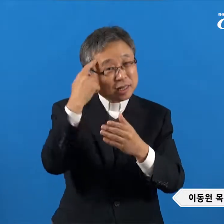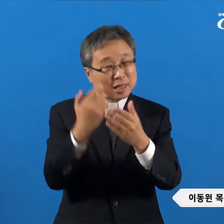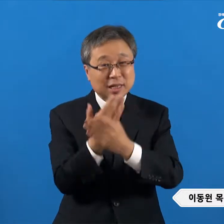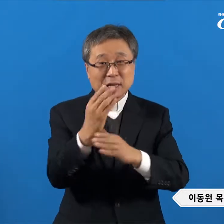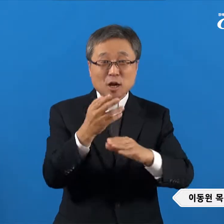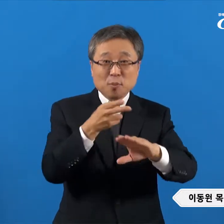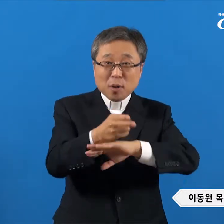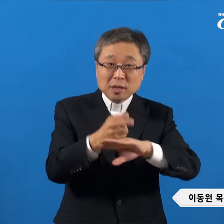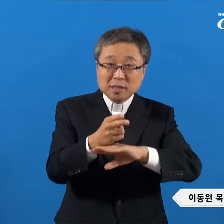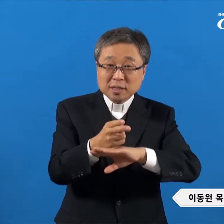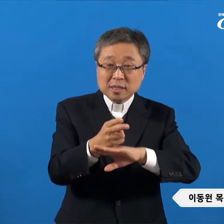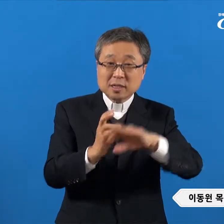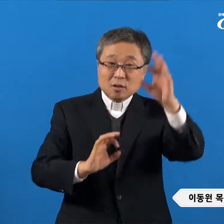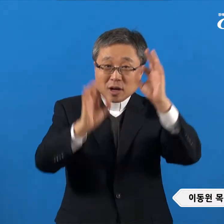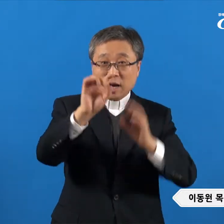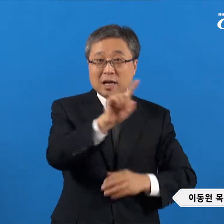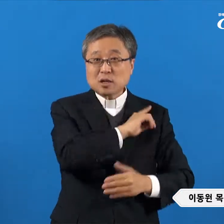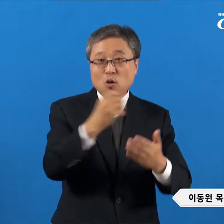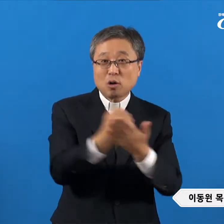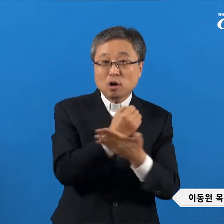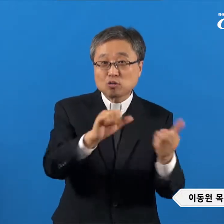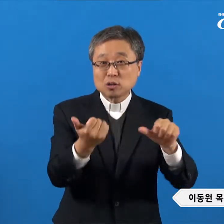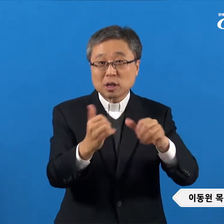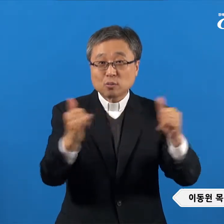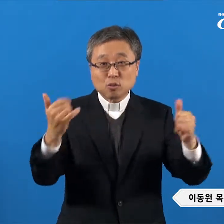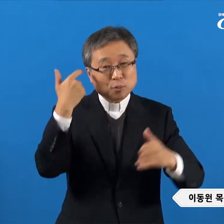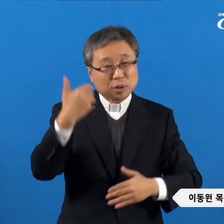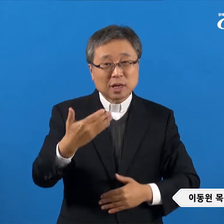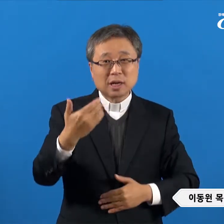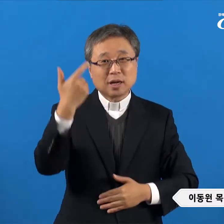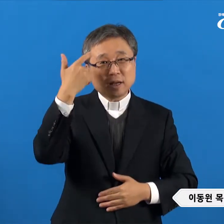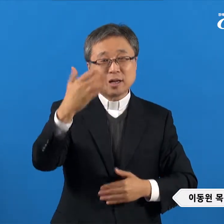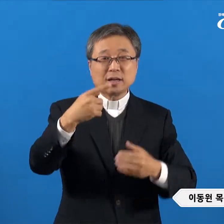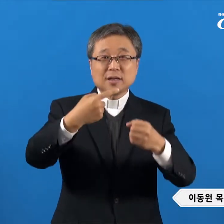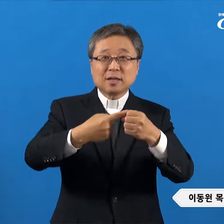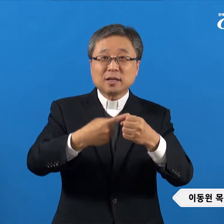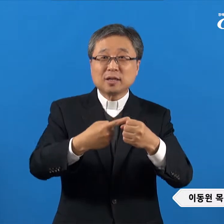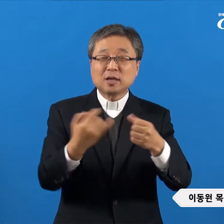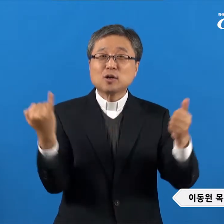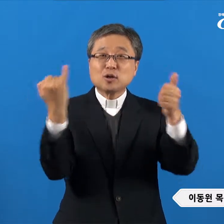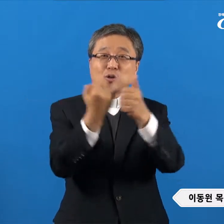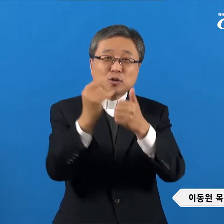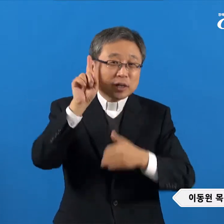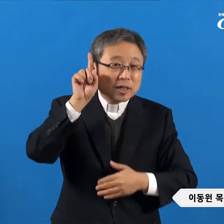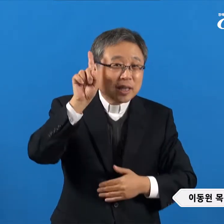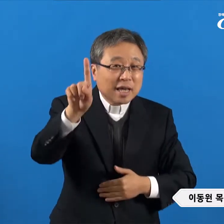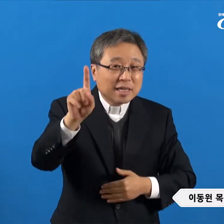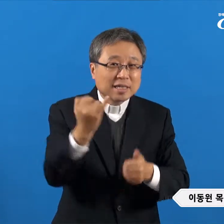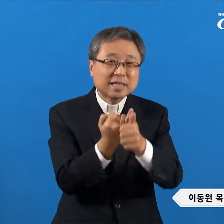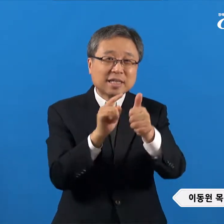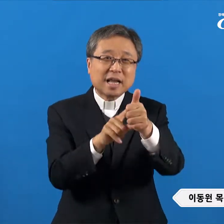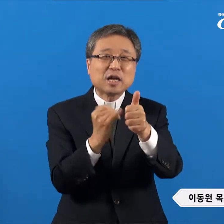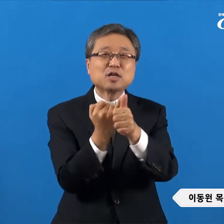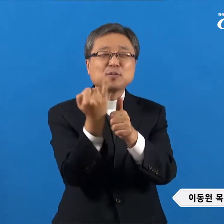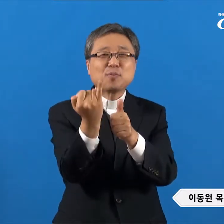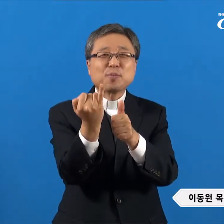사고로 가장 억울하게 죽은 사람 누구일까? 첫째, 결혼식이 내일인 신랑 신부. 얼마나